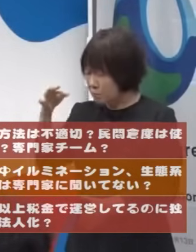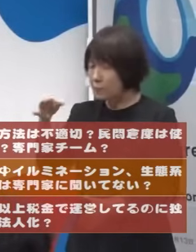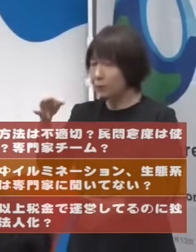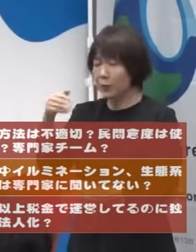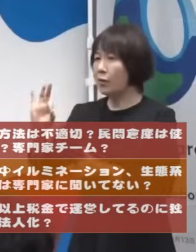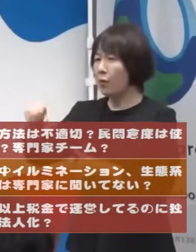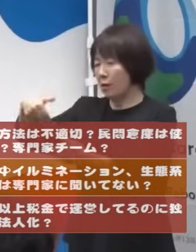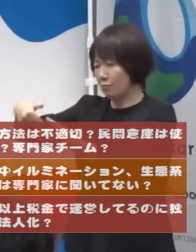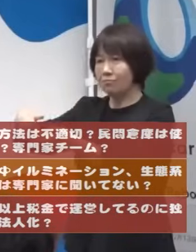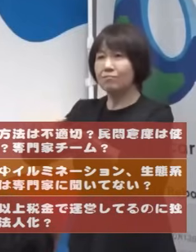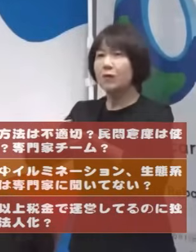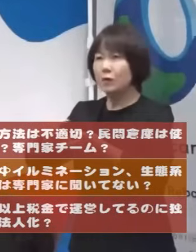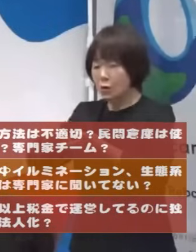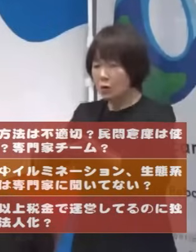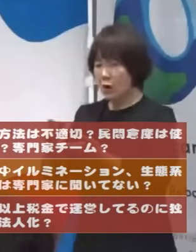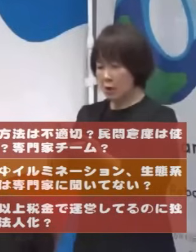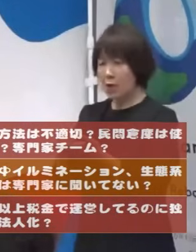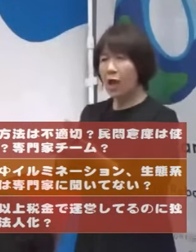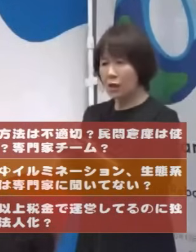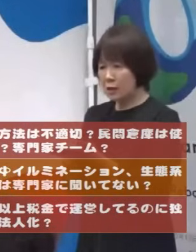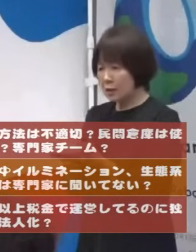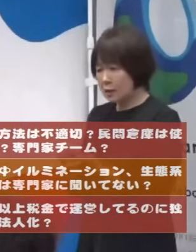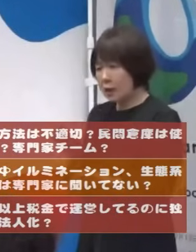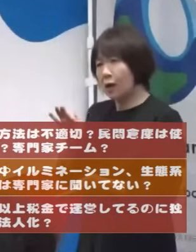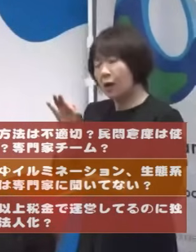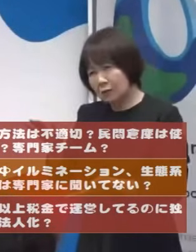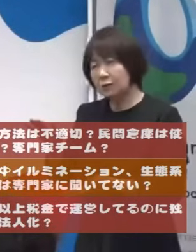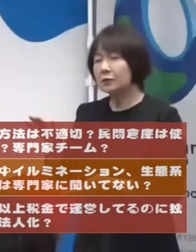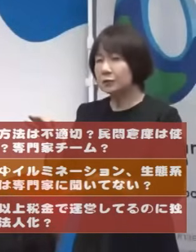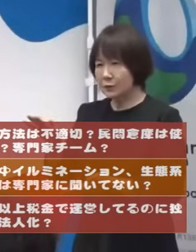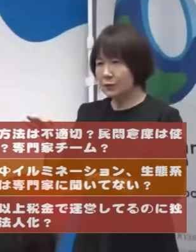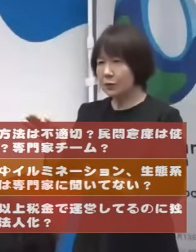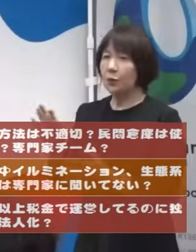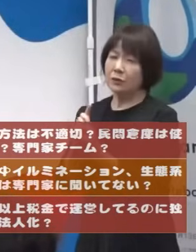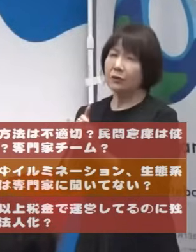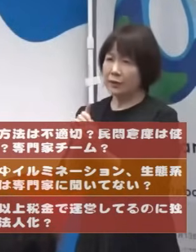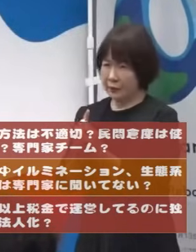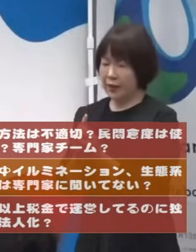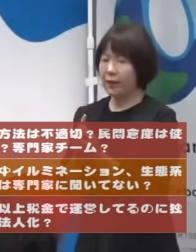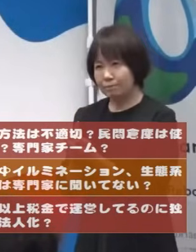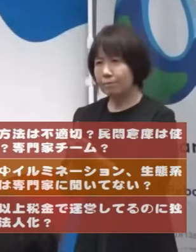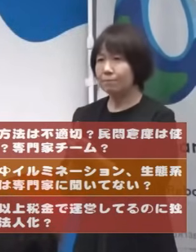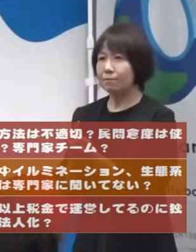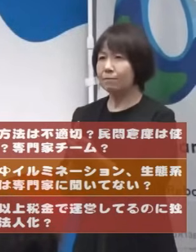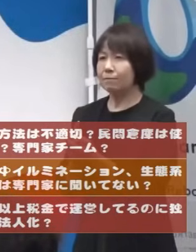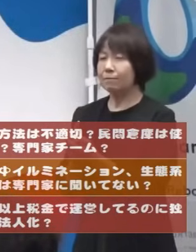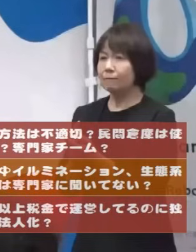管料がかかると。でこれをじゃあ税金で捻出する費用を払うということに対して、やはり